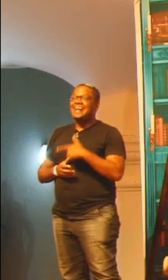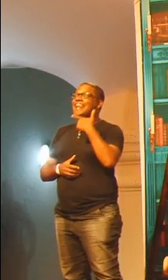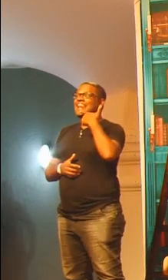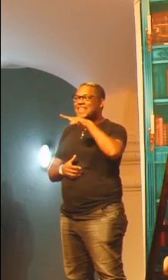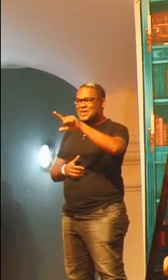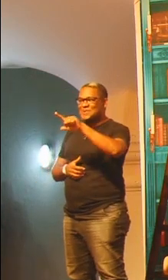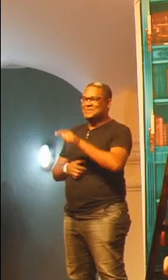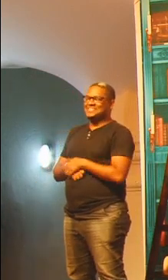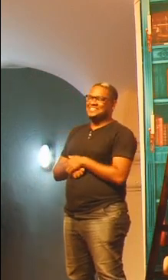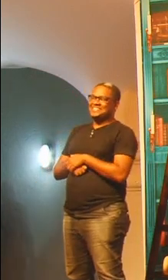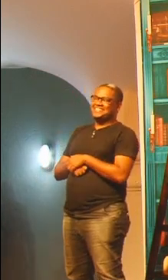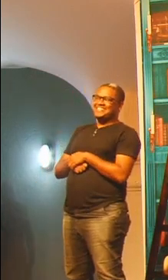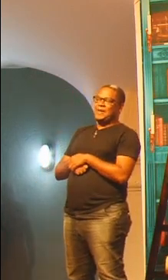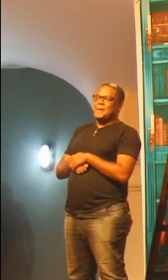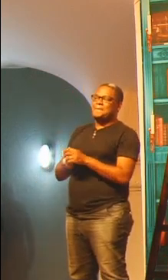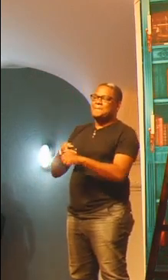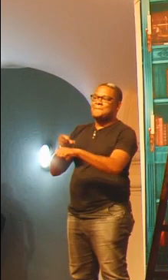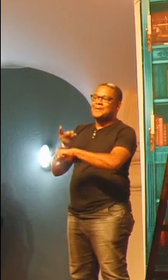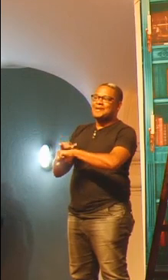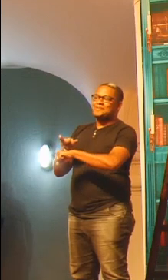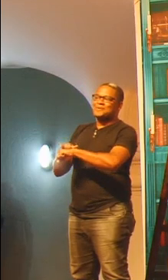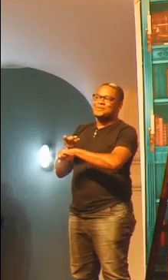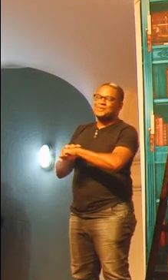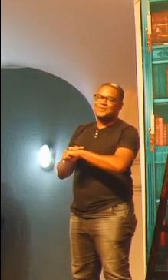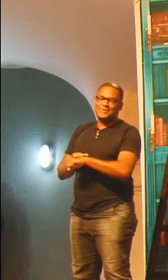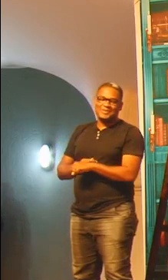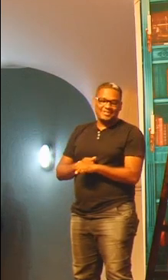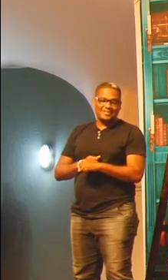Língua. Prêmio.